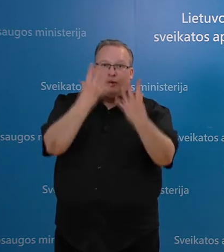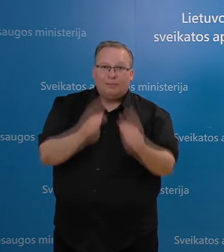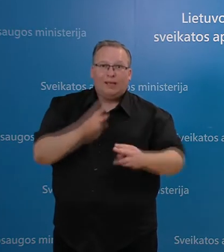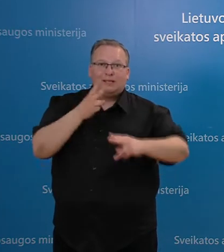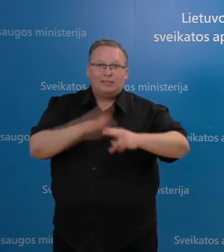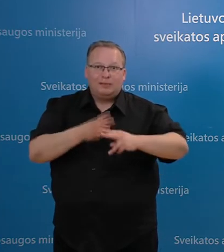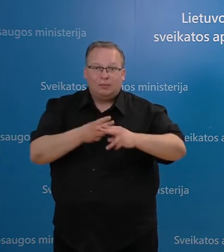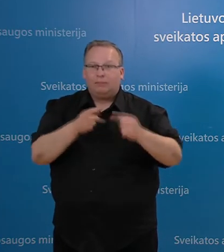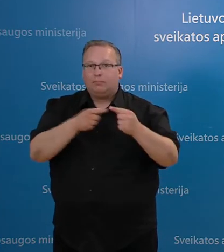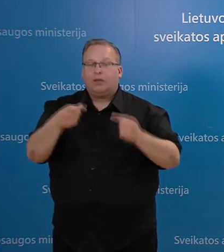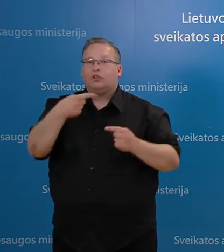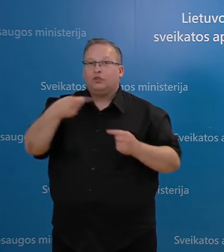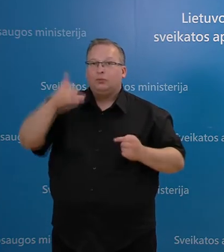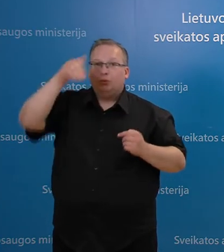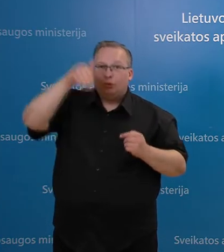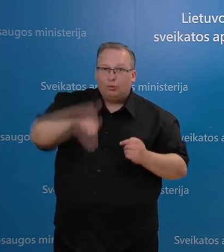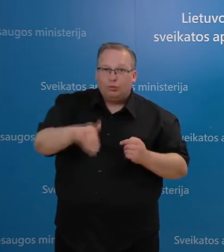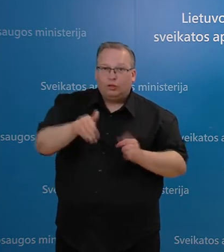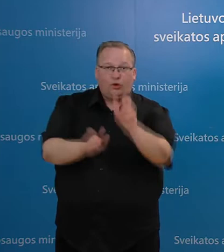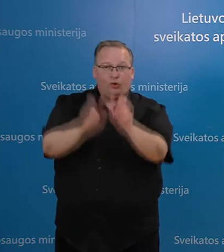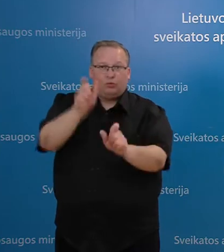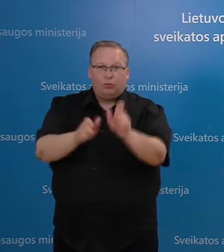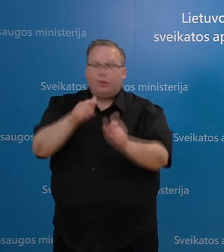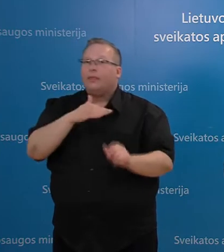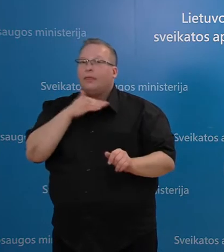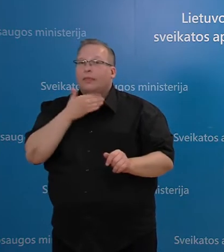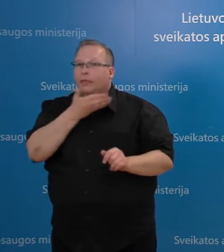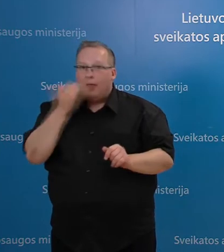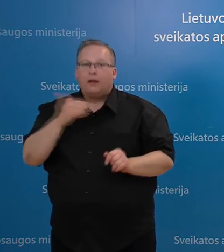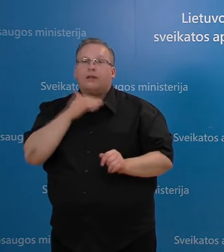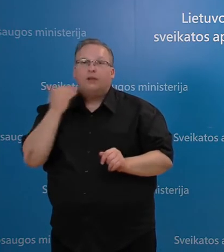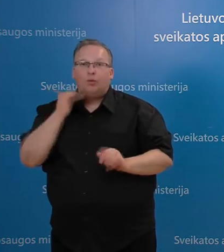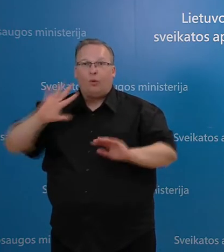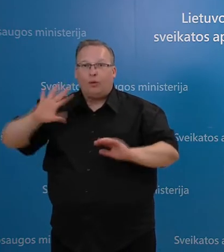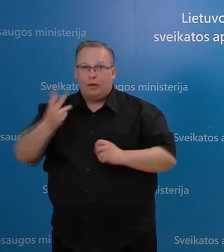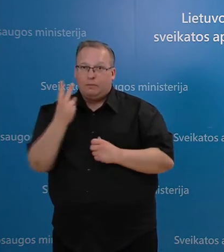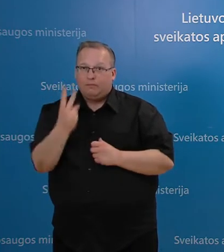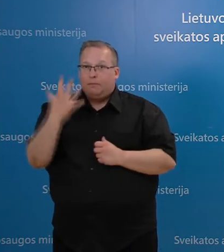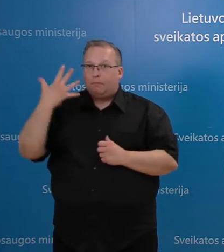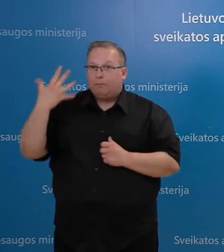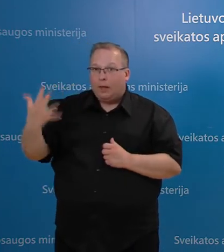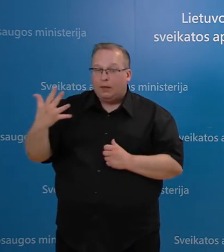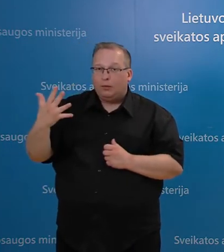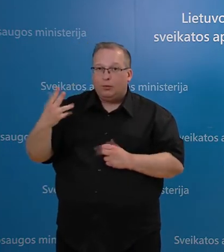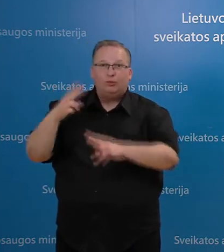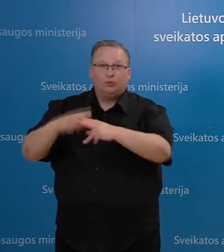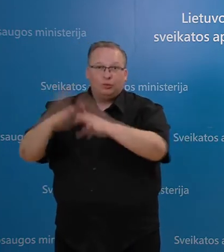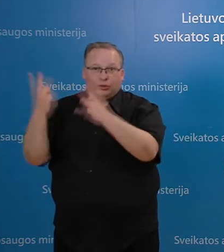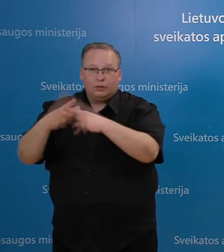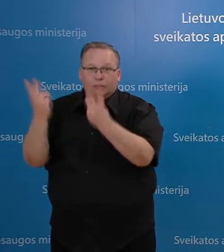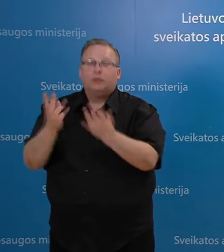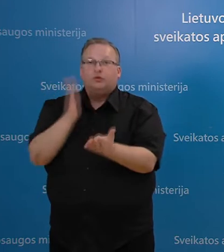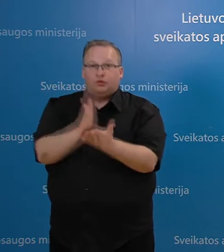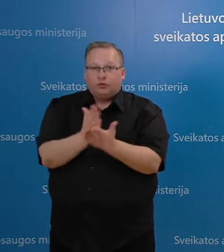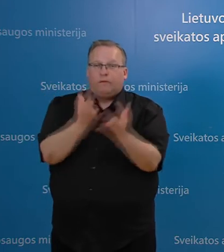sergamumo rodiklis 100 tūkstančių gyventojų neviršyje 25 atvejų, yra